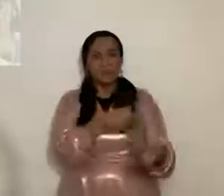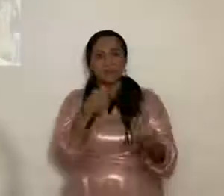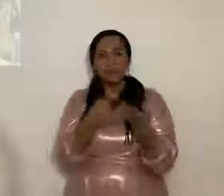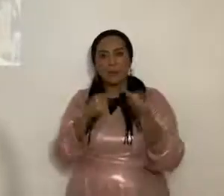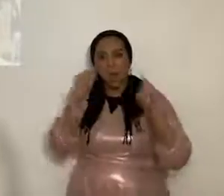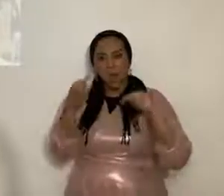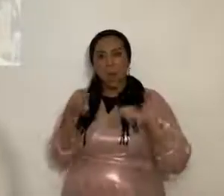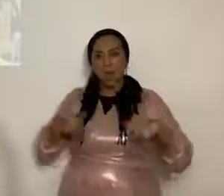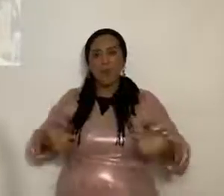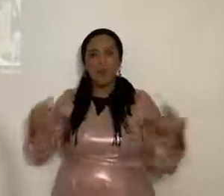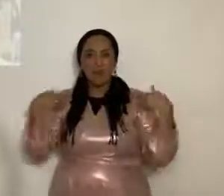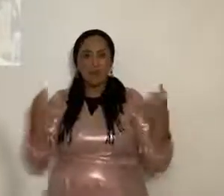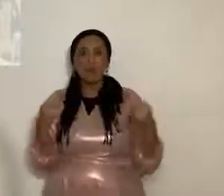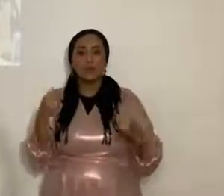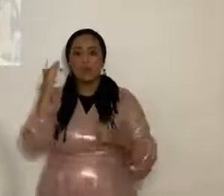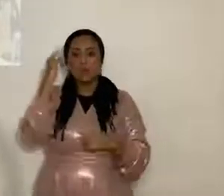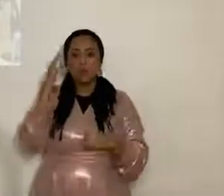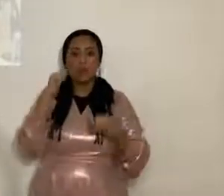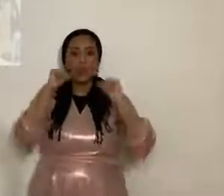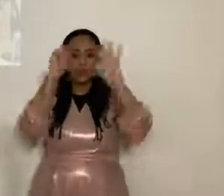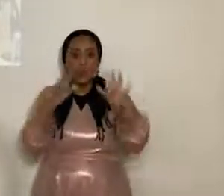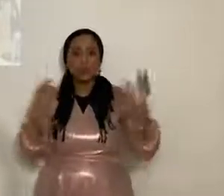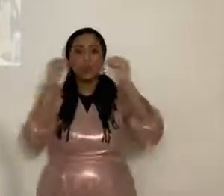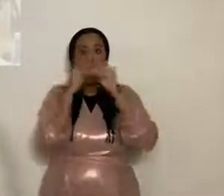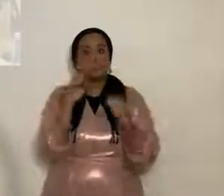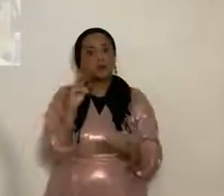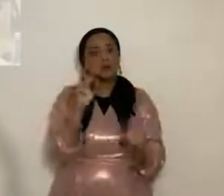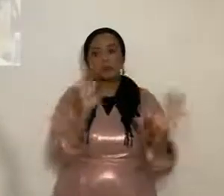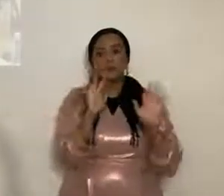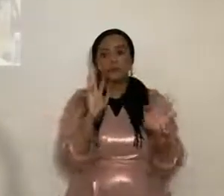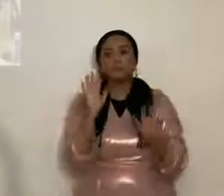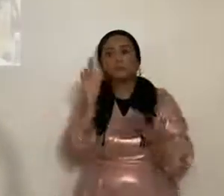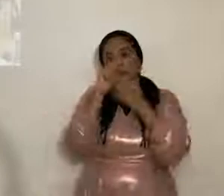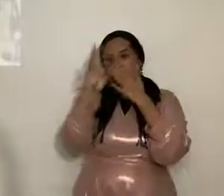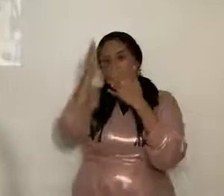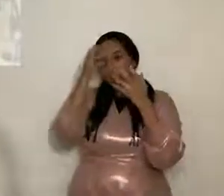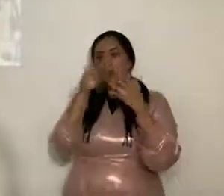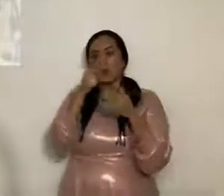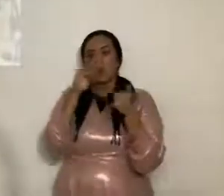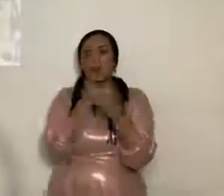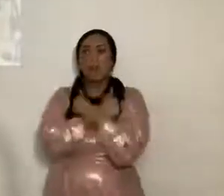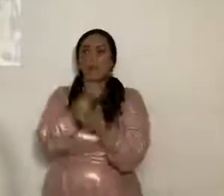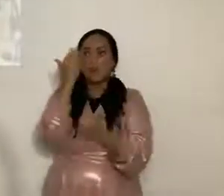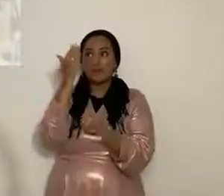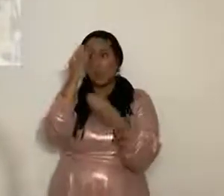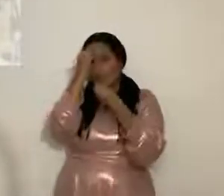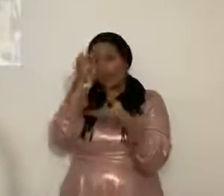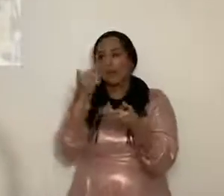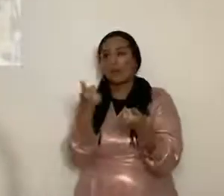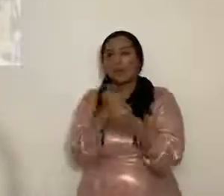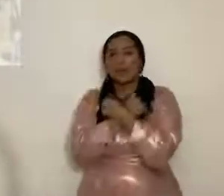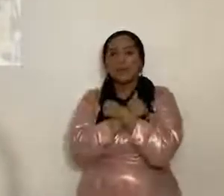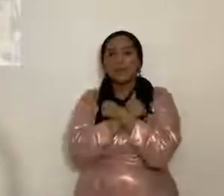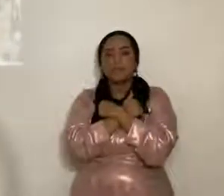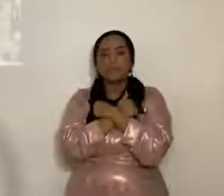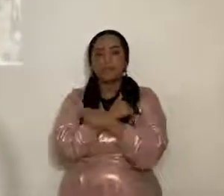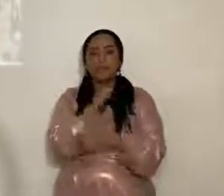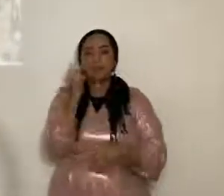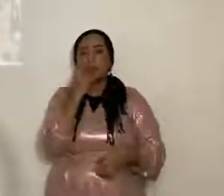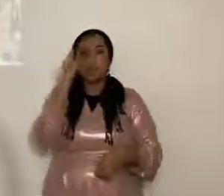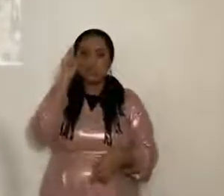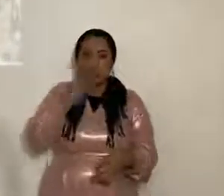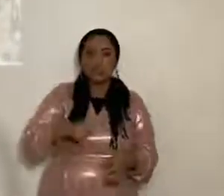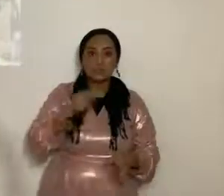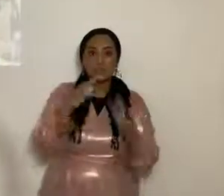haciendo daño a la salud, el Eterno te va a bendecir, no, Él quiere que lo ames y que le obedezcas por amor, no por imposición,